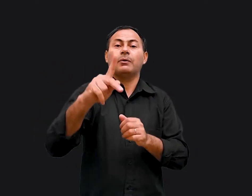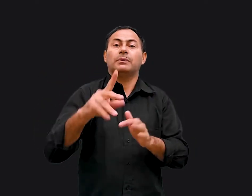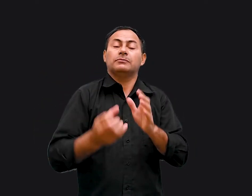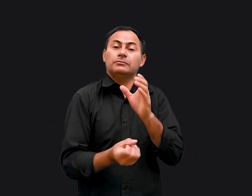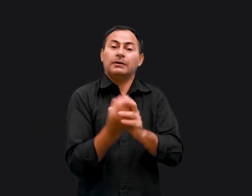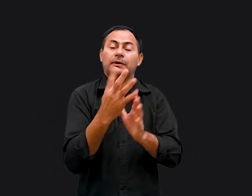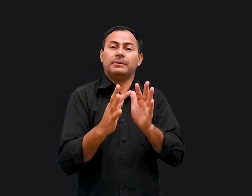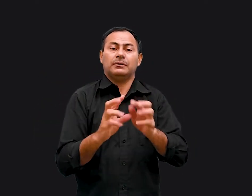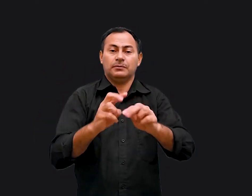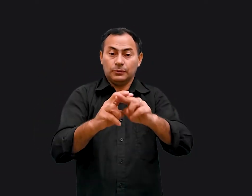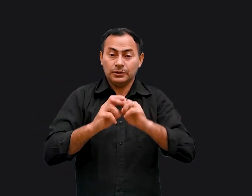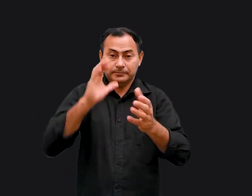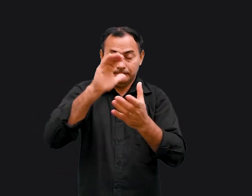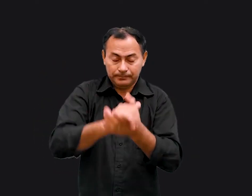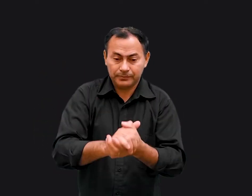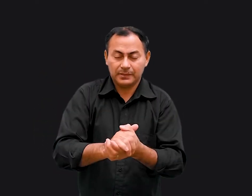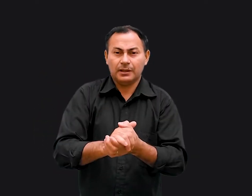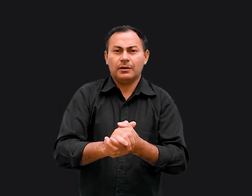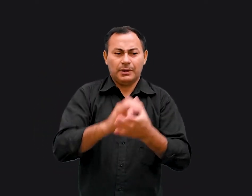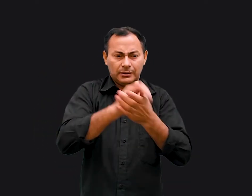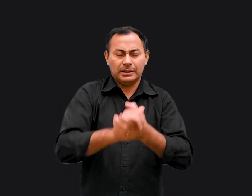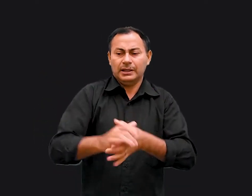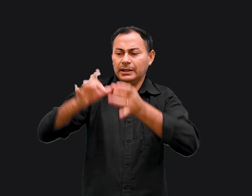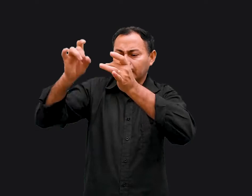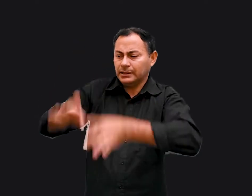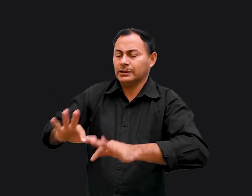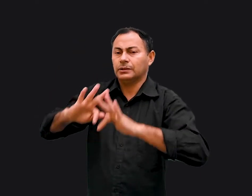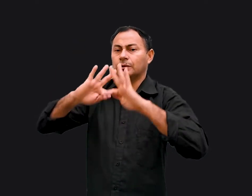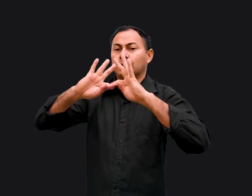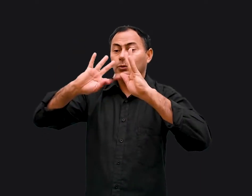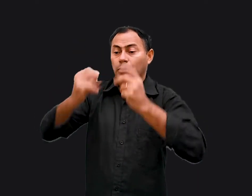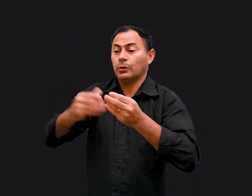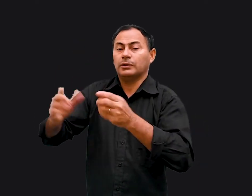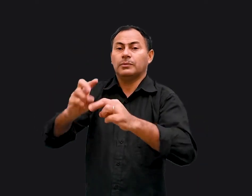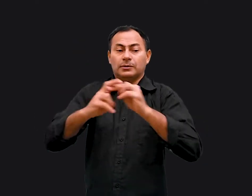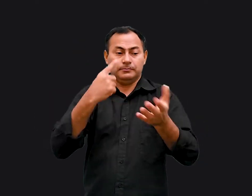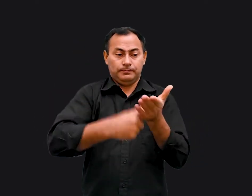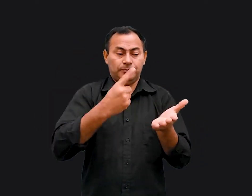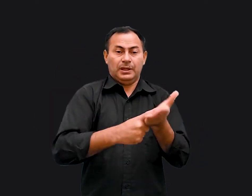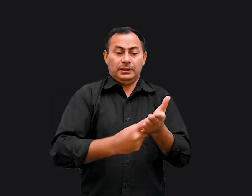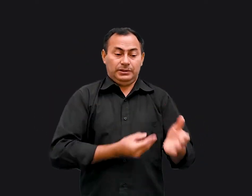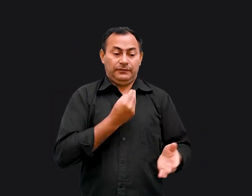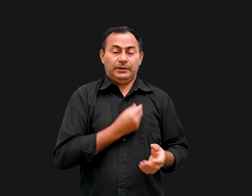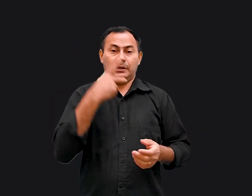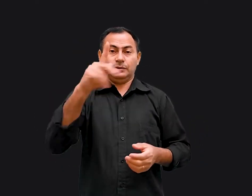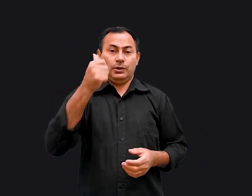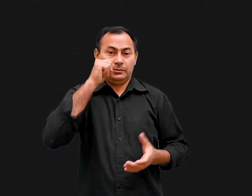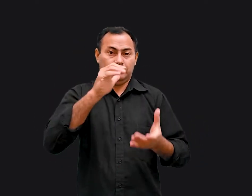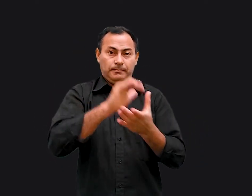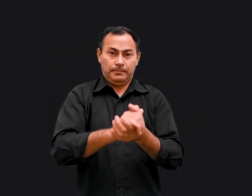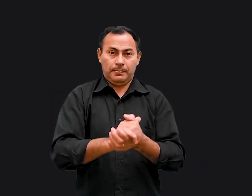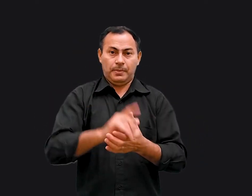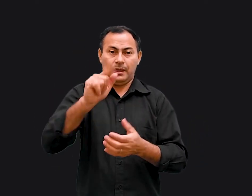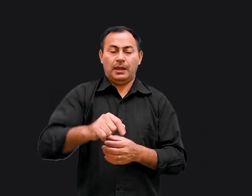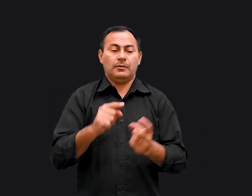devido ao casamento, ele abandona a todos os outros por conta de um compromisso de vida com sua esposa. Essa é a intenção e